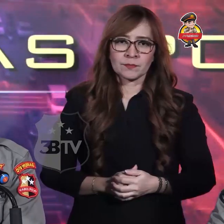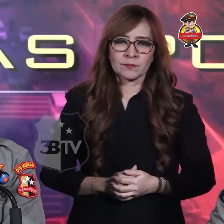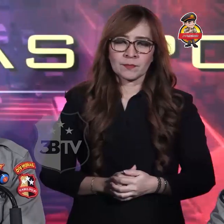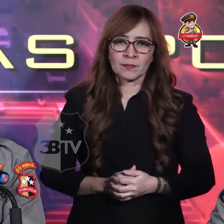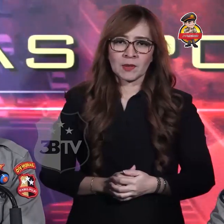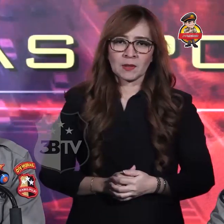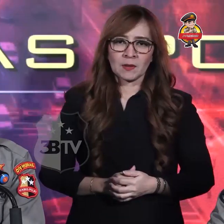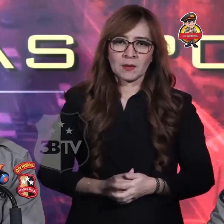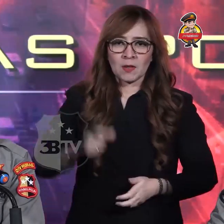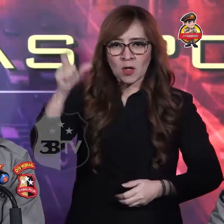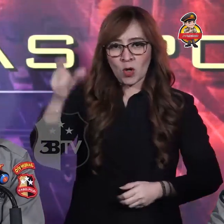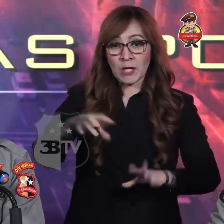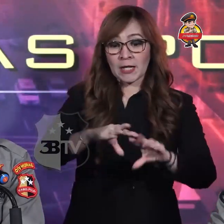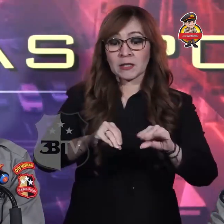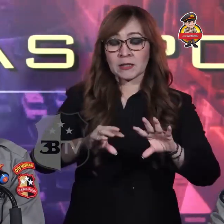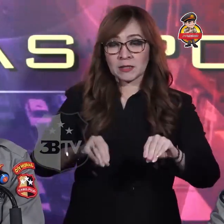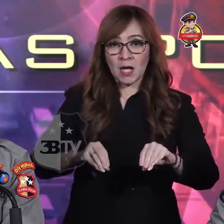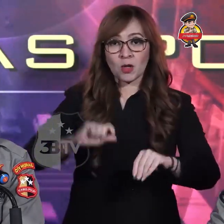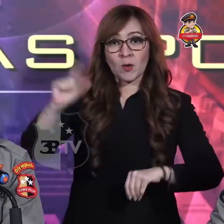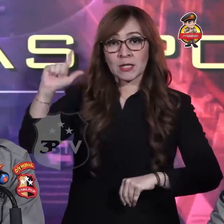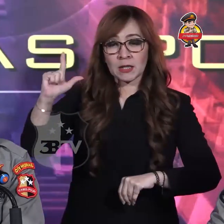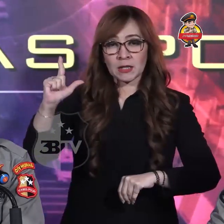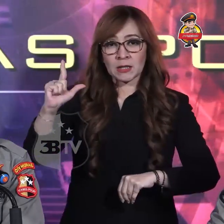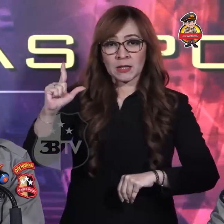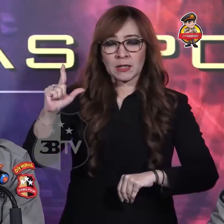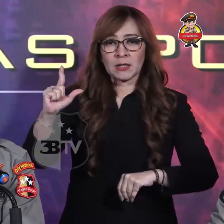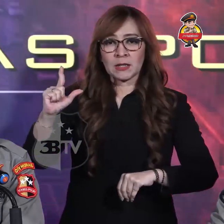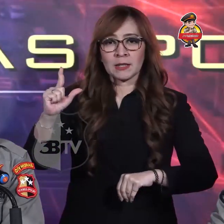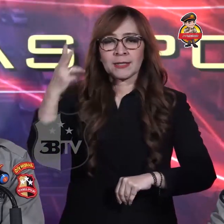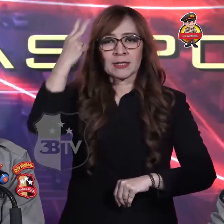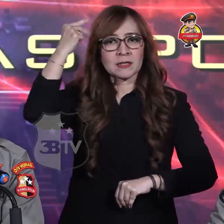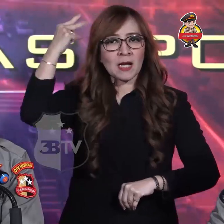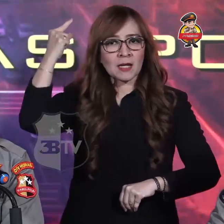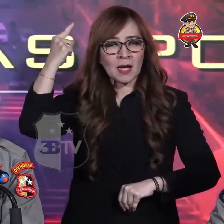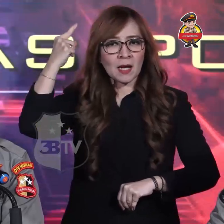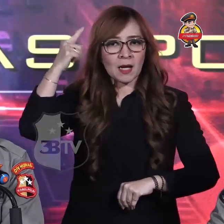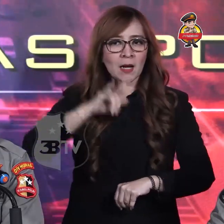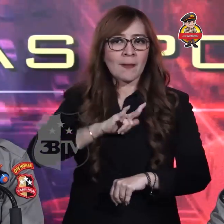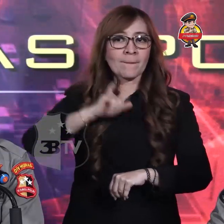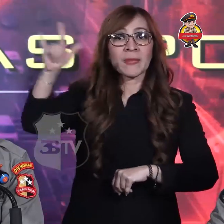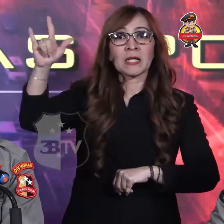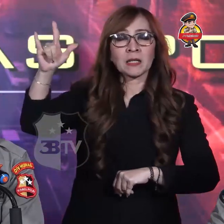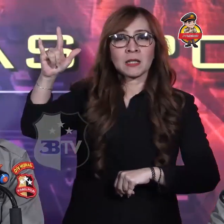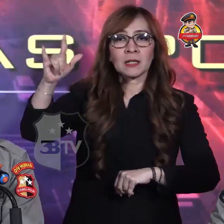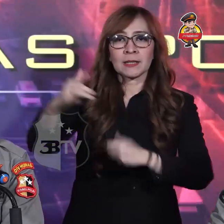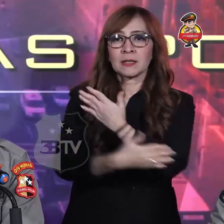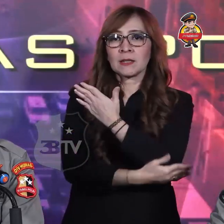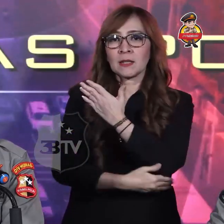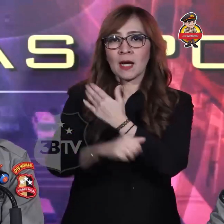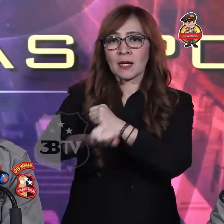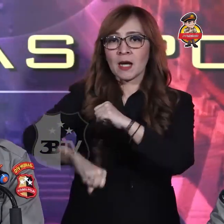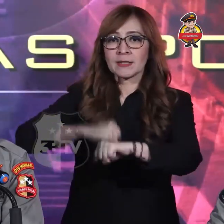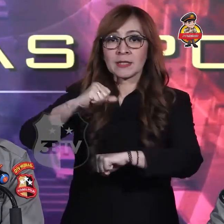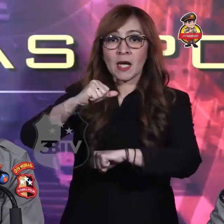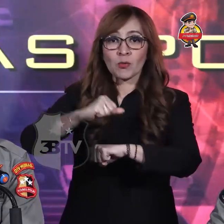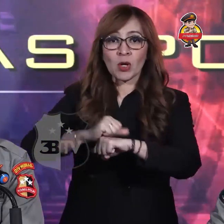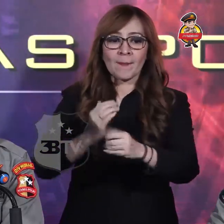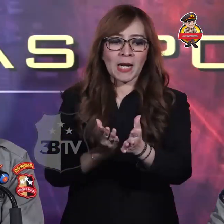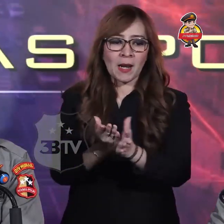PMI yang diamankan 11 orang ini akan bekerja ke Singapura melalui